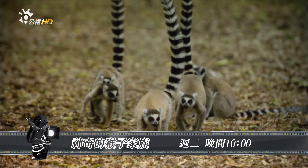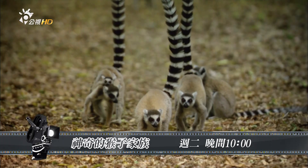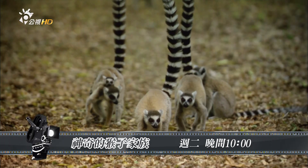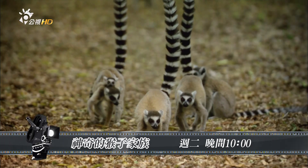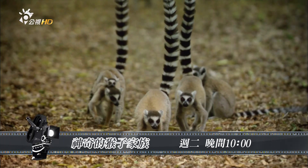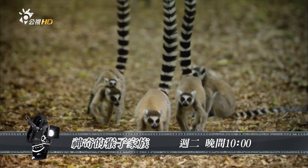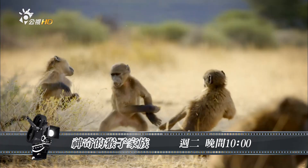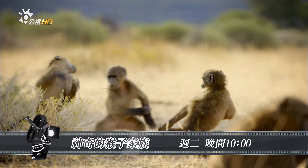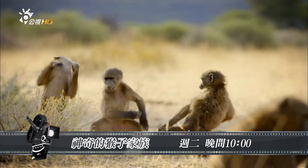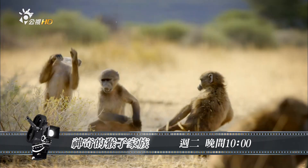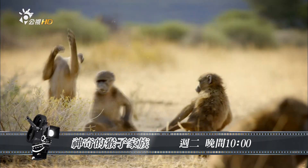是什么呢？